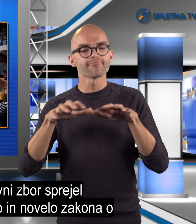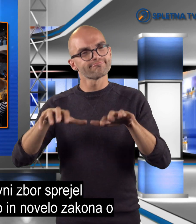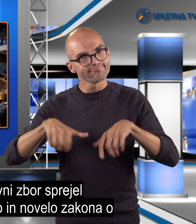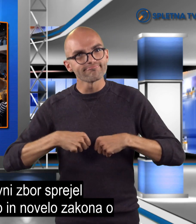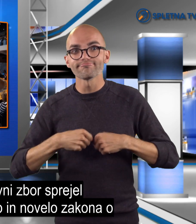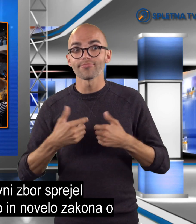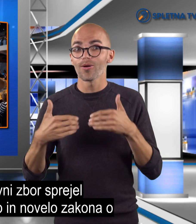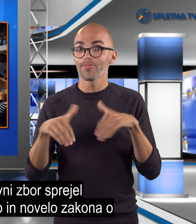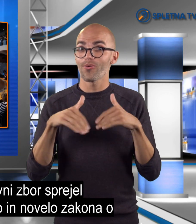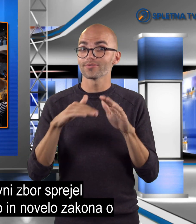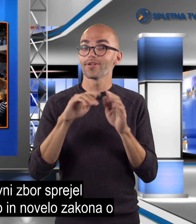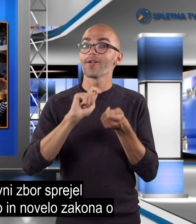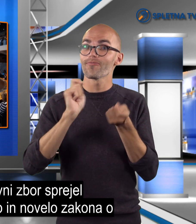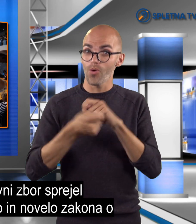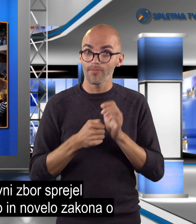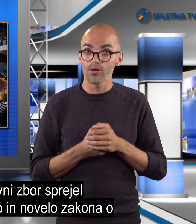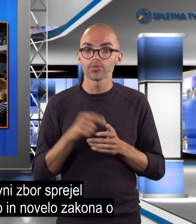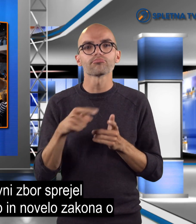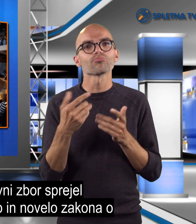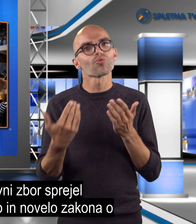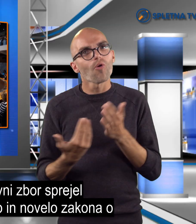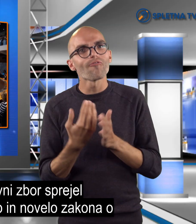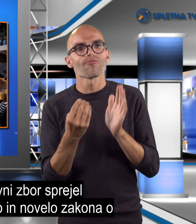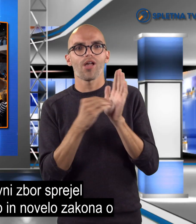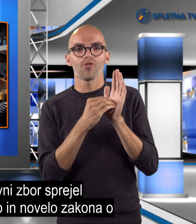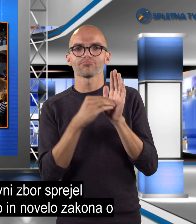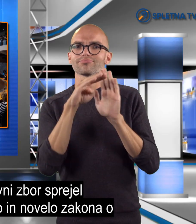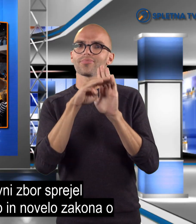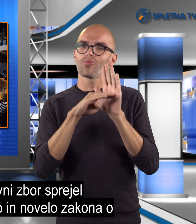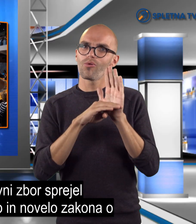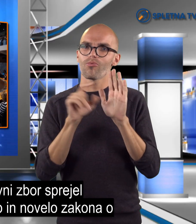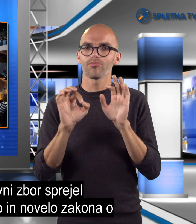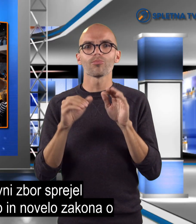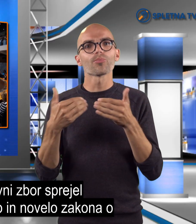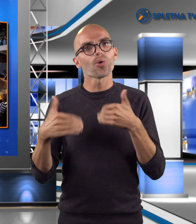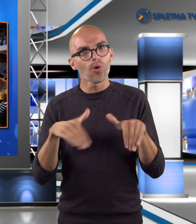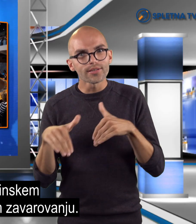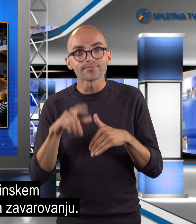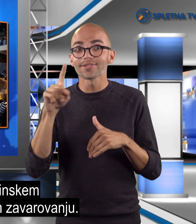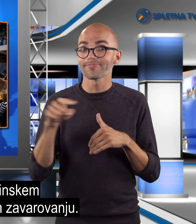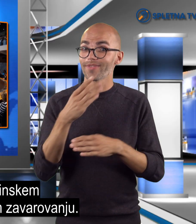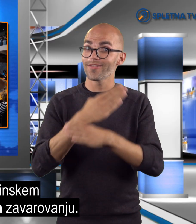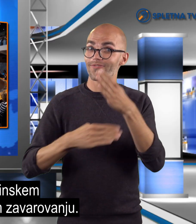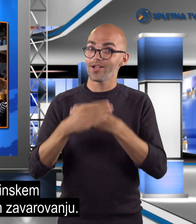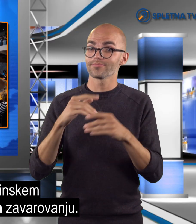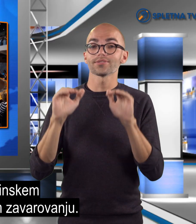Včeraj je državni zbor sprejel pokojninsko reformo in novelo zakona o pokojninskem in invalidskem